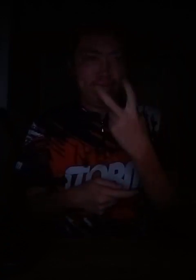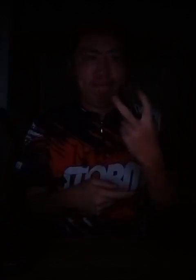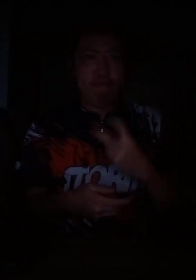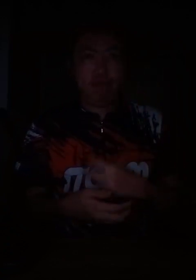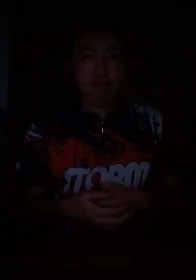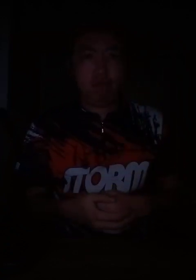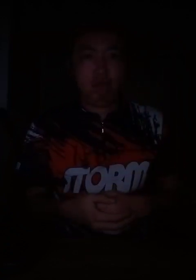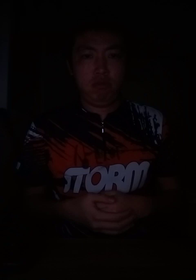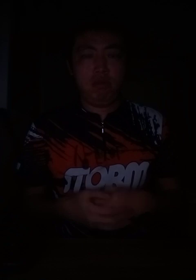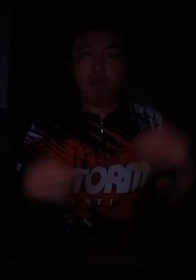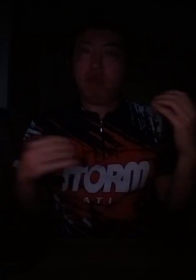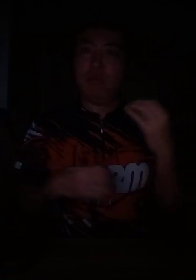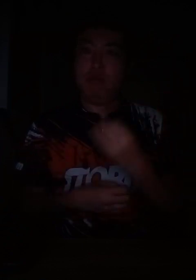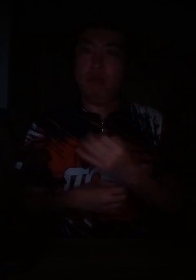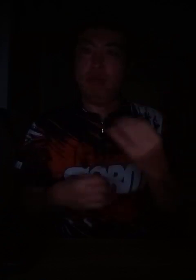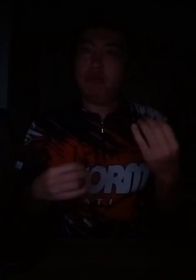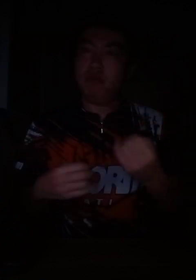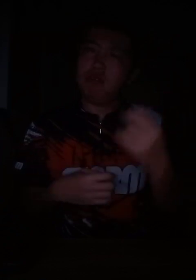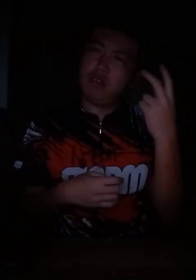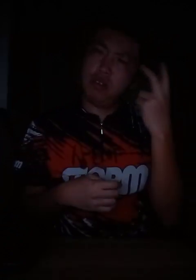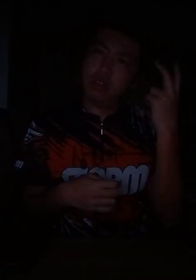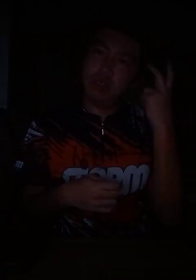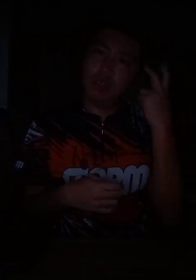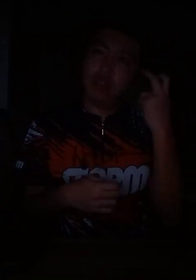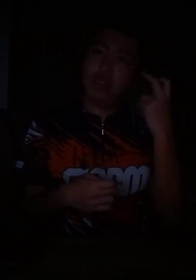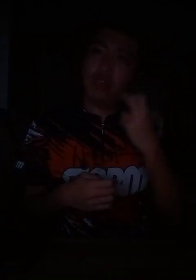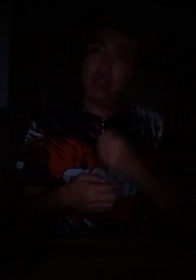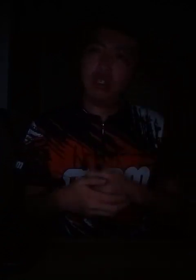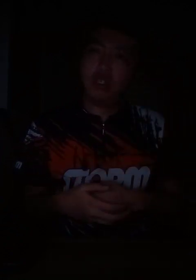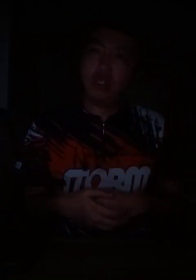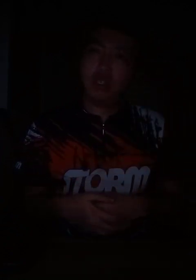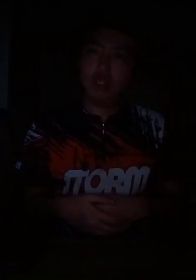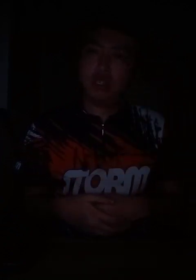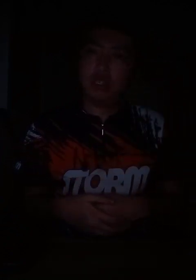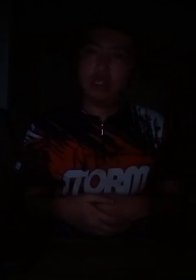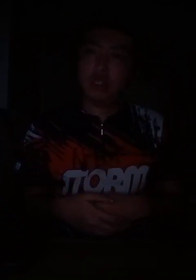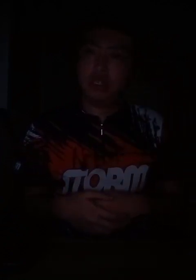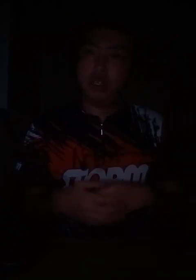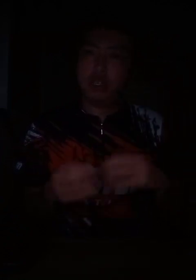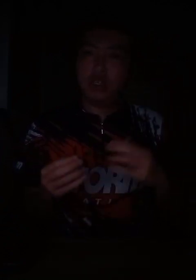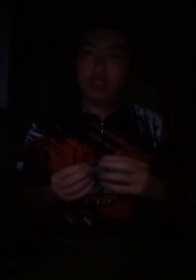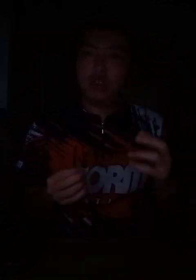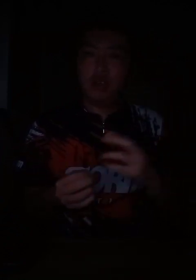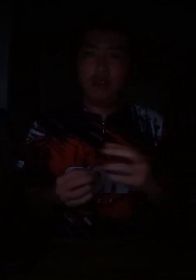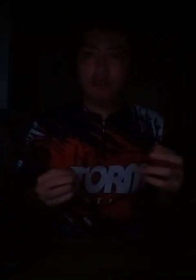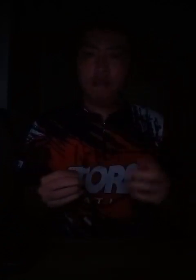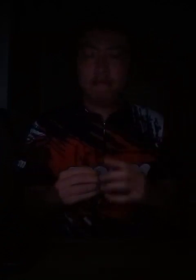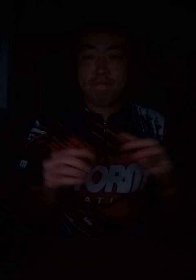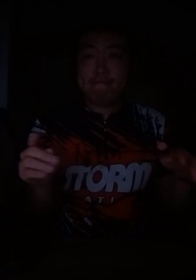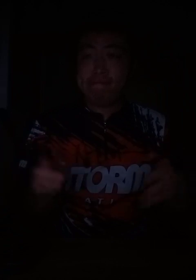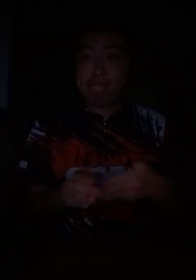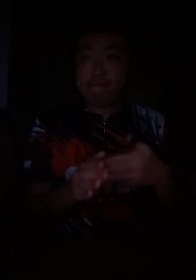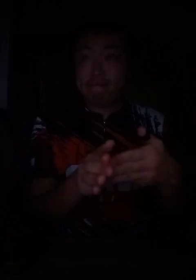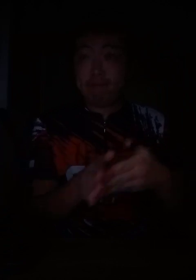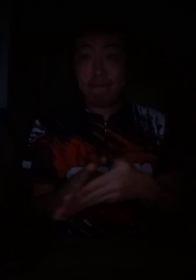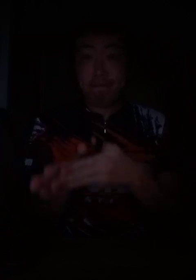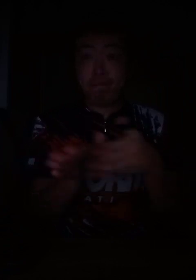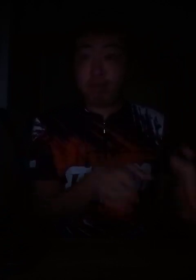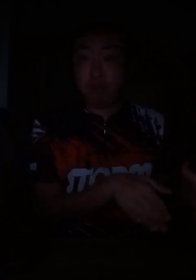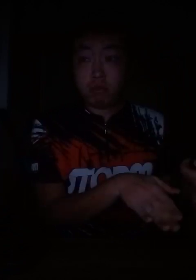경찰에 따르면 이 남성은 정신적 문제가 있는 걸로 의심이 된다고 합니다. 하긴 그래요. 바로 옆에 다른 사람이 있는데 저렇게